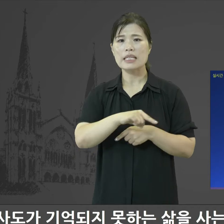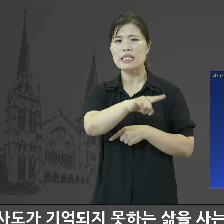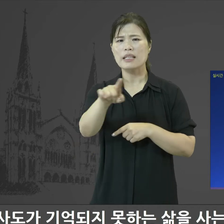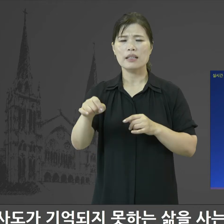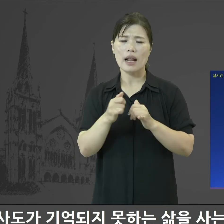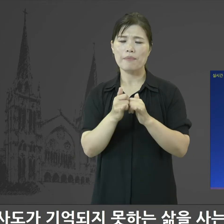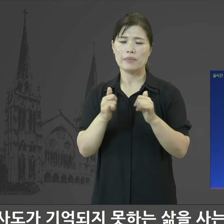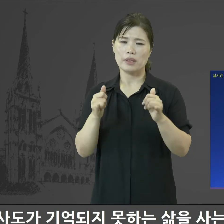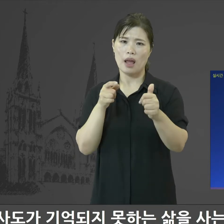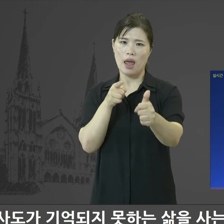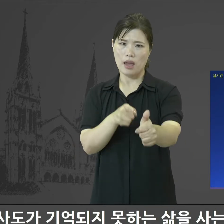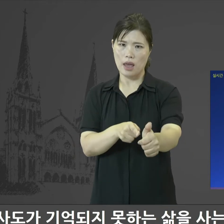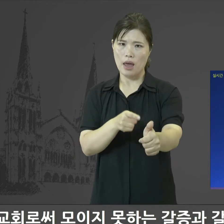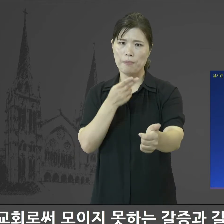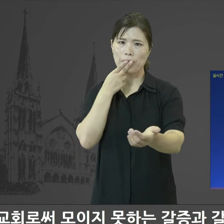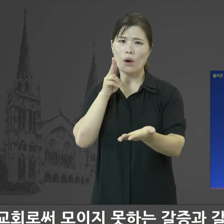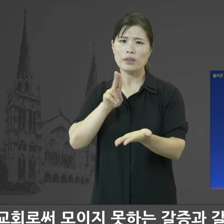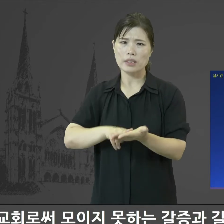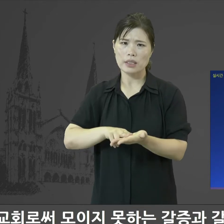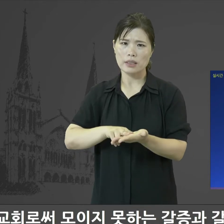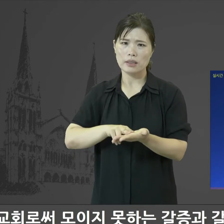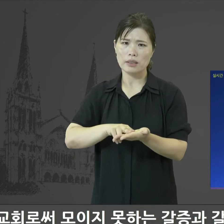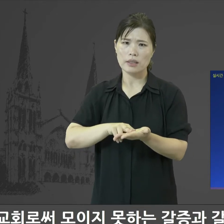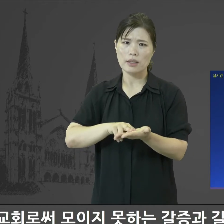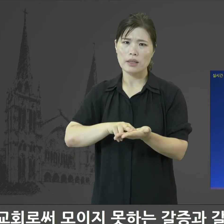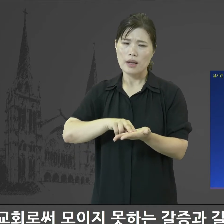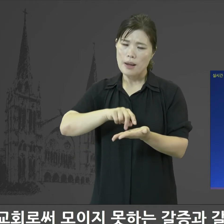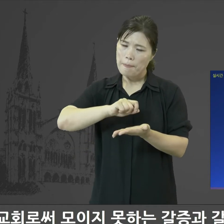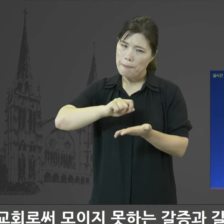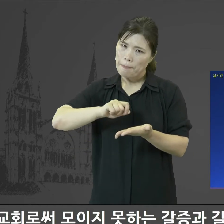이렇게 편지를 시작하고 있는 거죠.